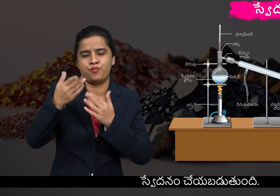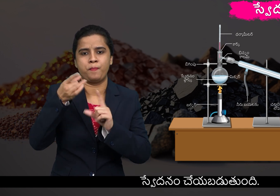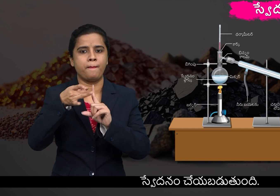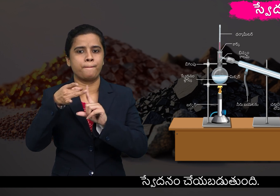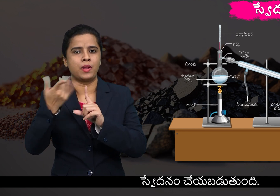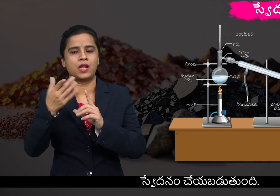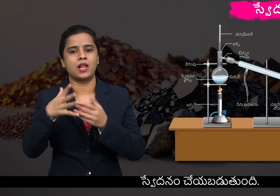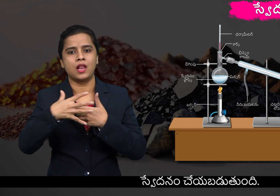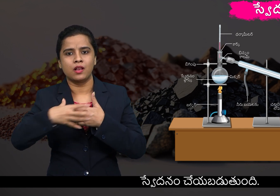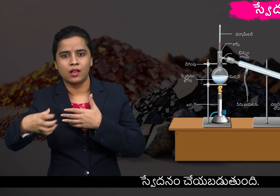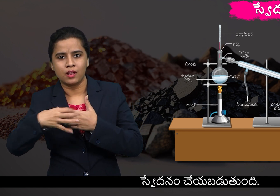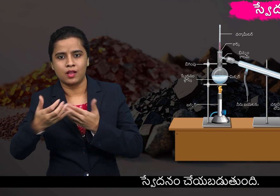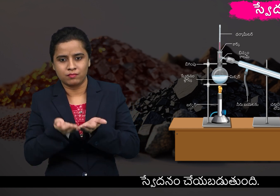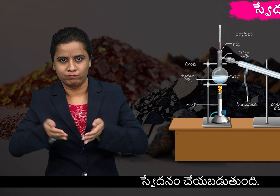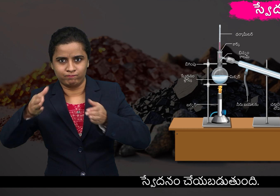చేయబడుతుంది.